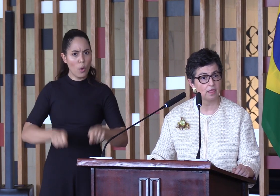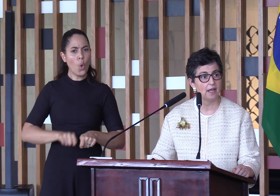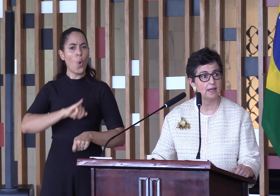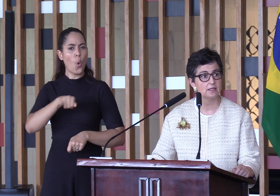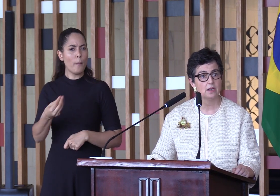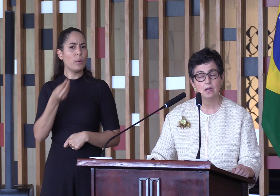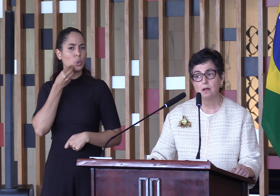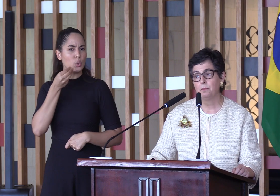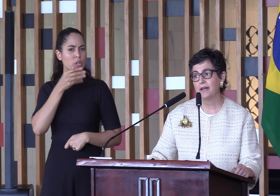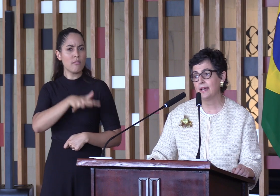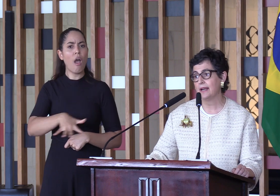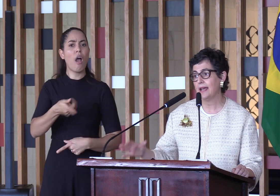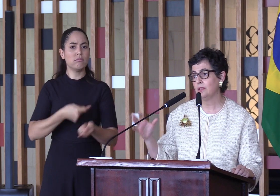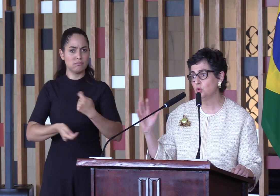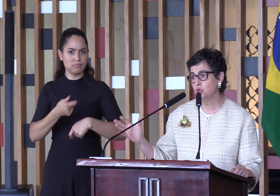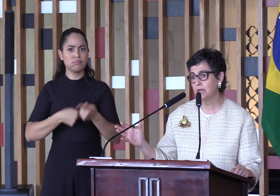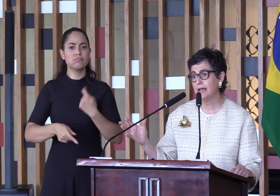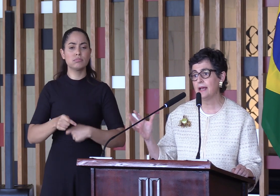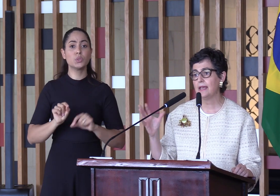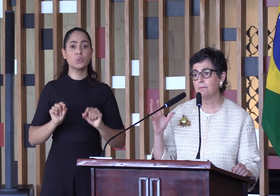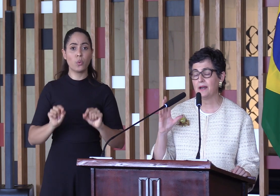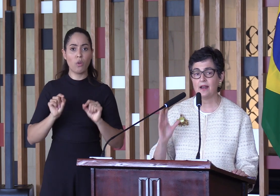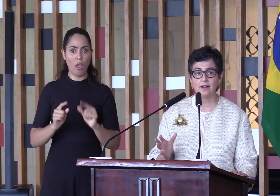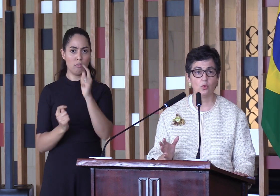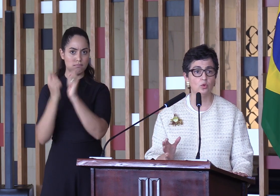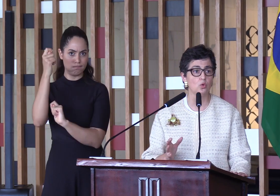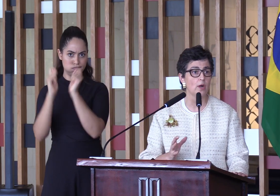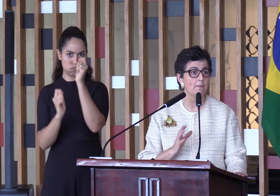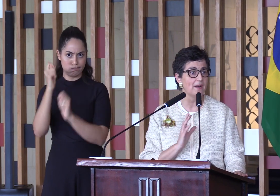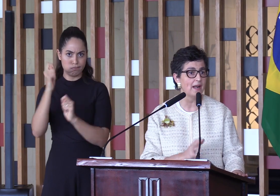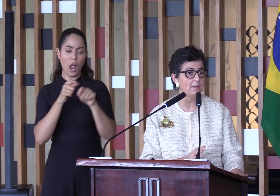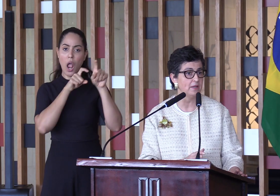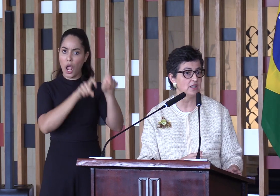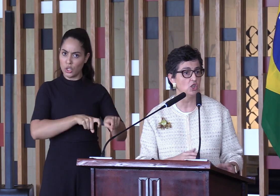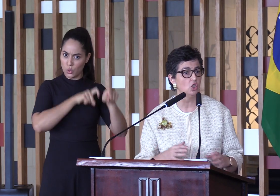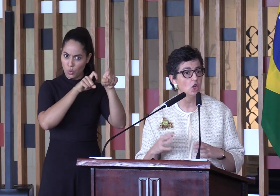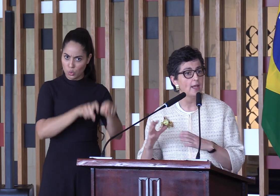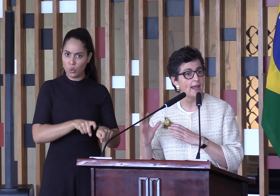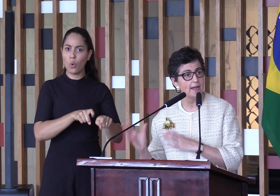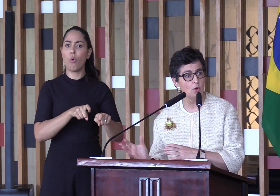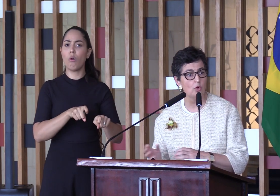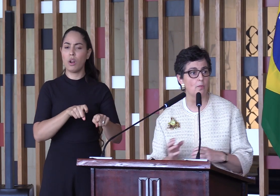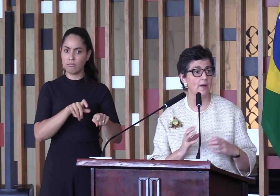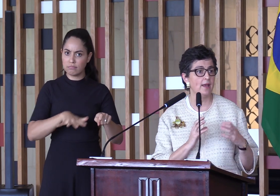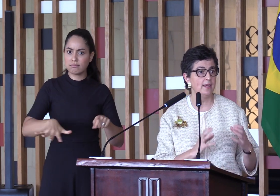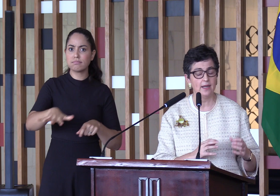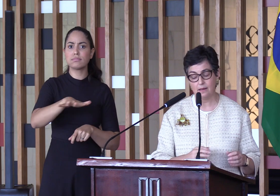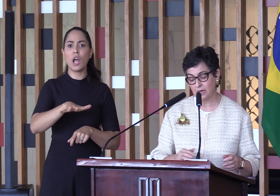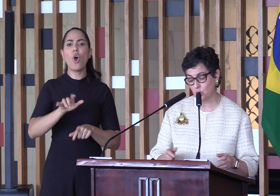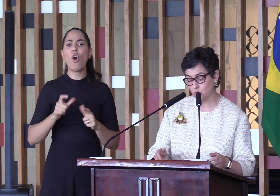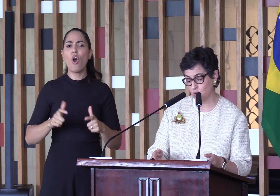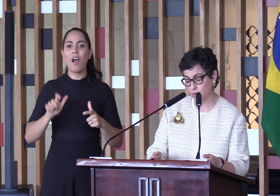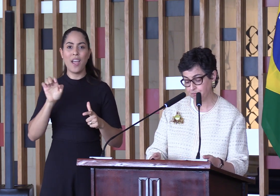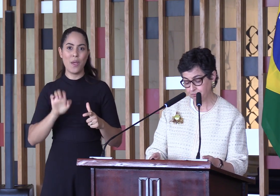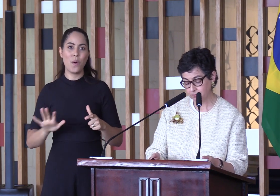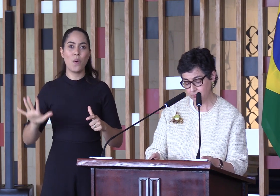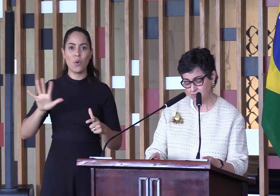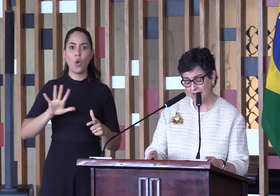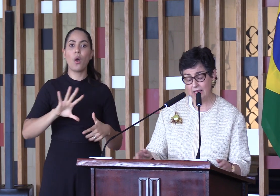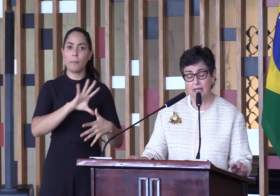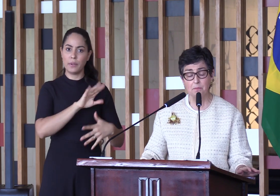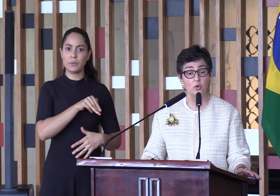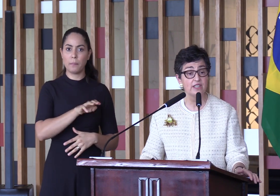comerciales para a indústria, para a agricultura, para a inversão em Europa e no Mercosur.